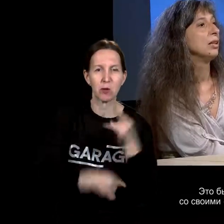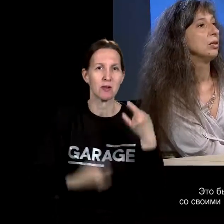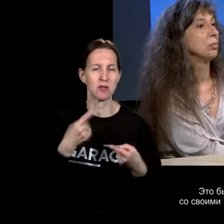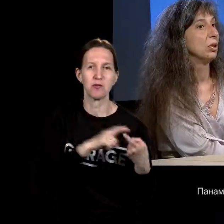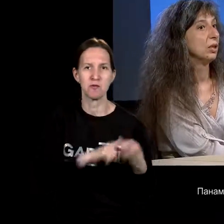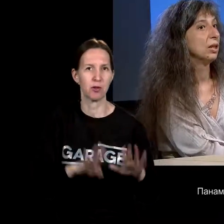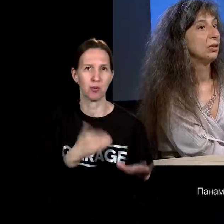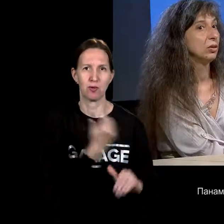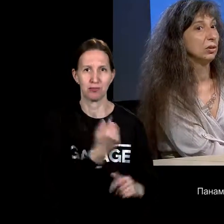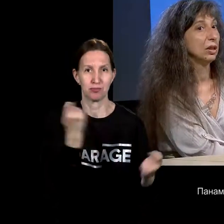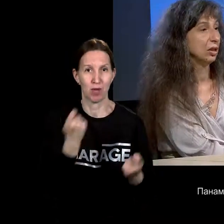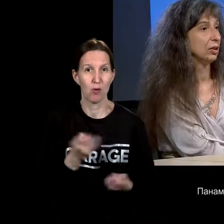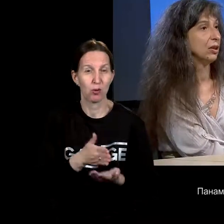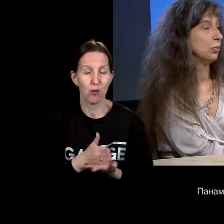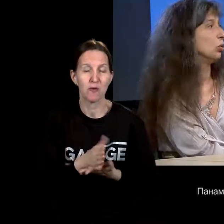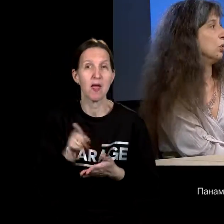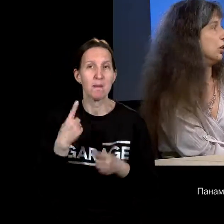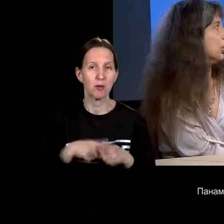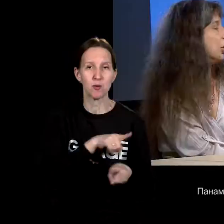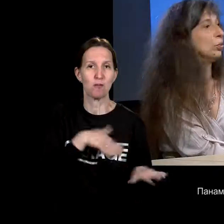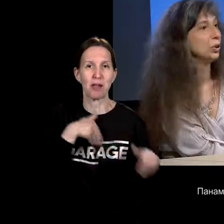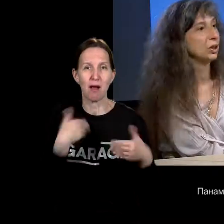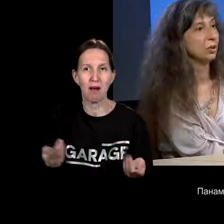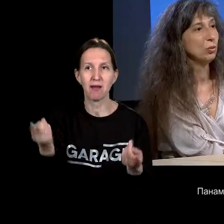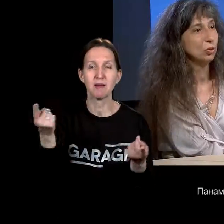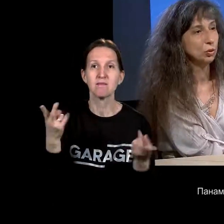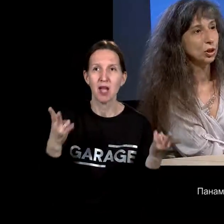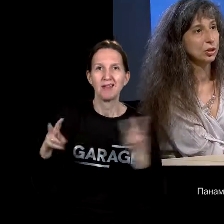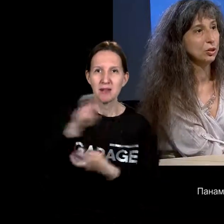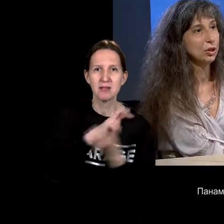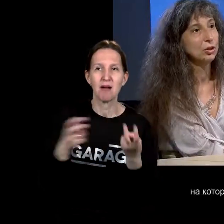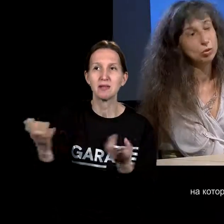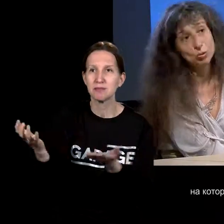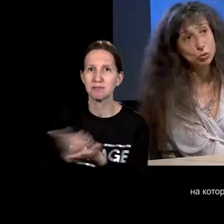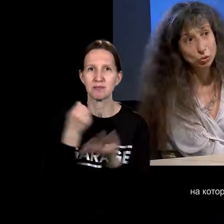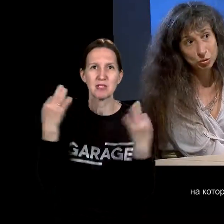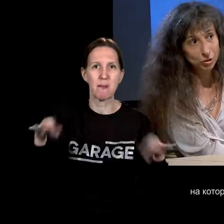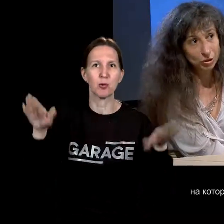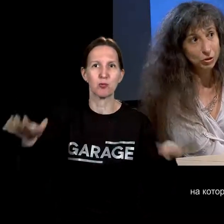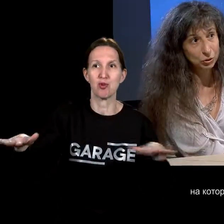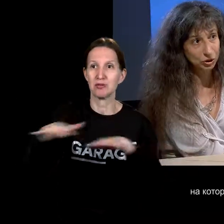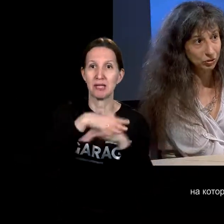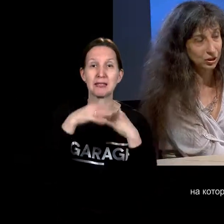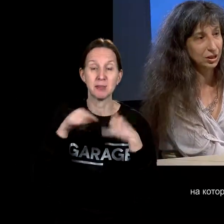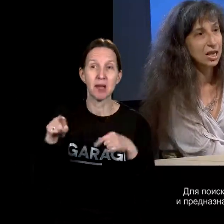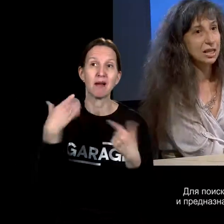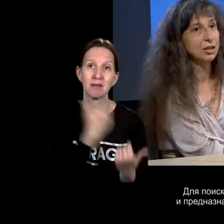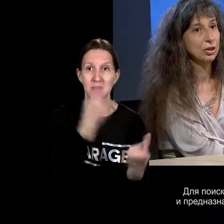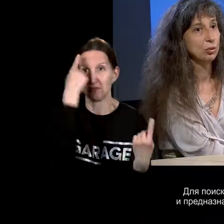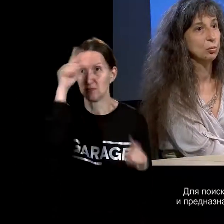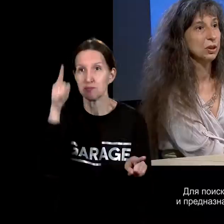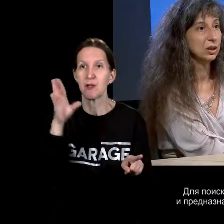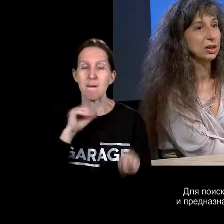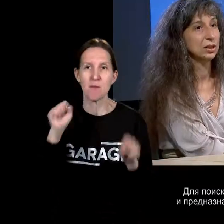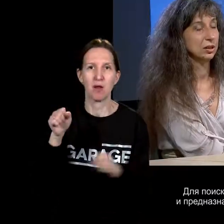и предлагает заняться тем, чтобы начать поиски свободного участка земли, на котором эта утопия могла бы осуществиться. И для